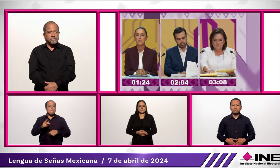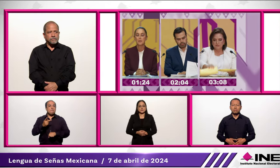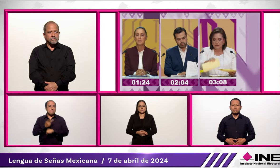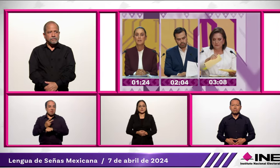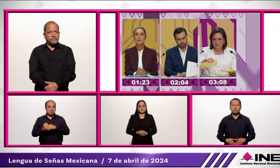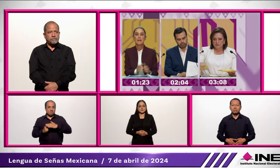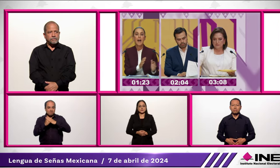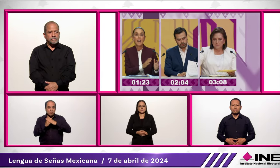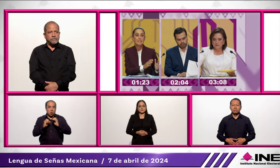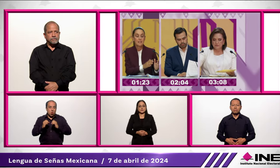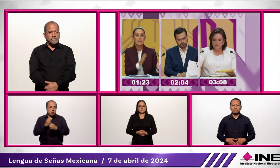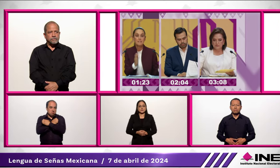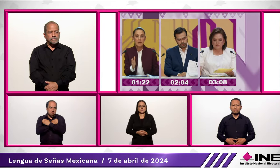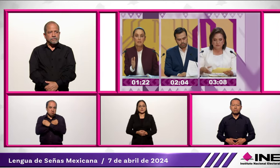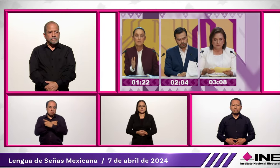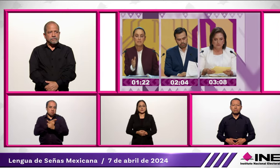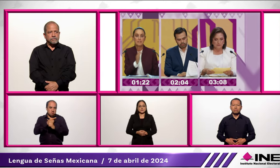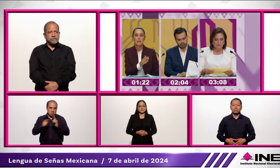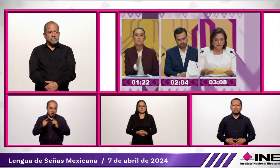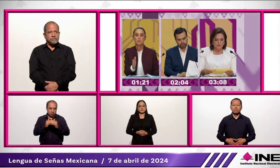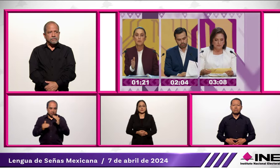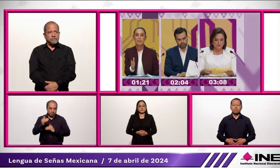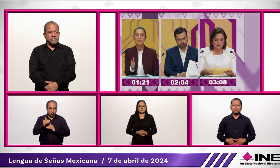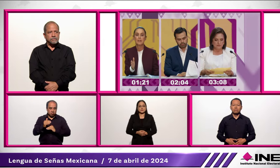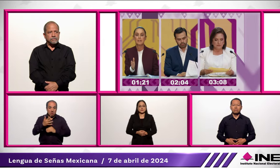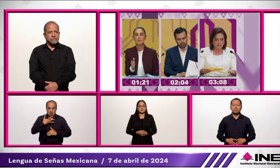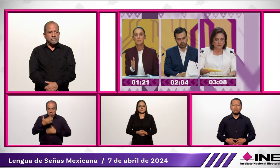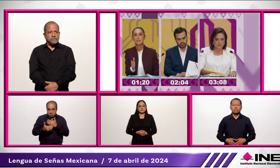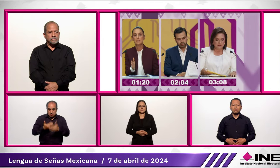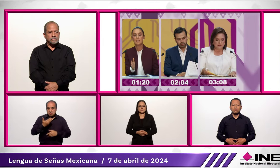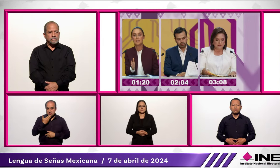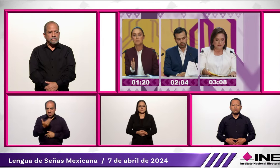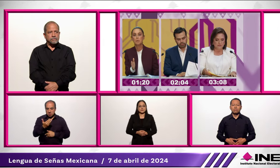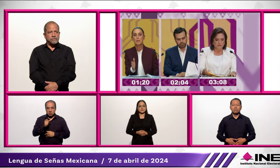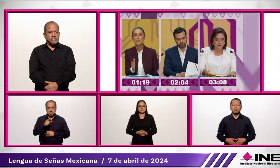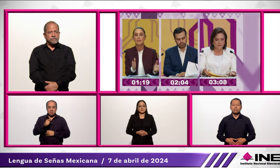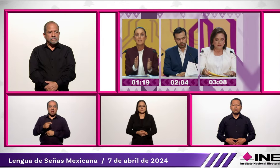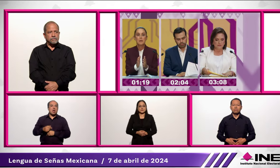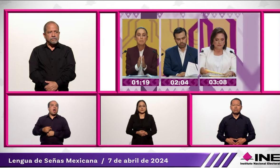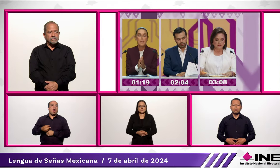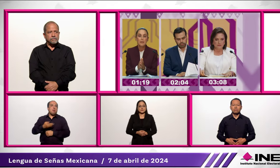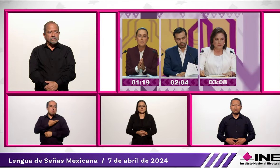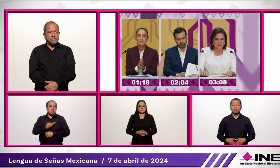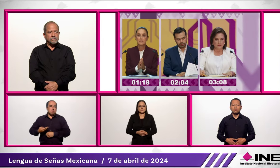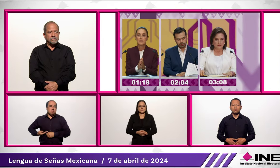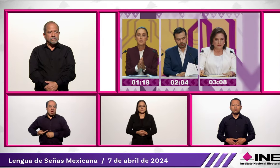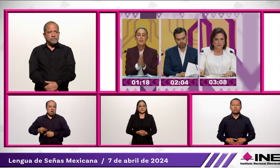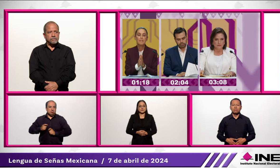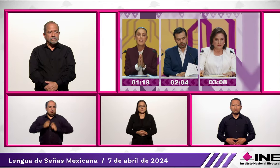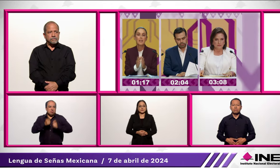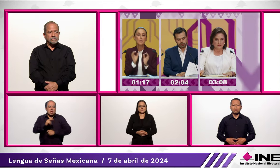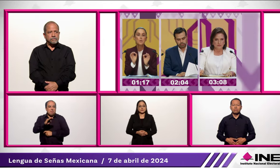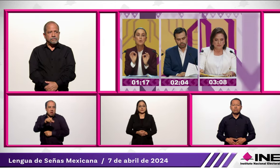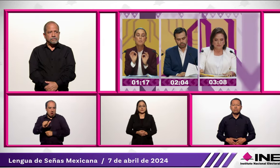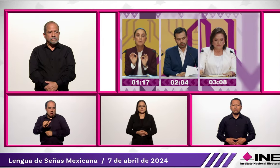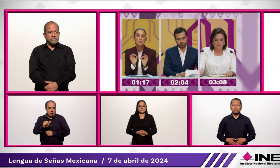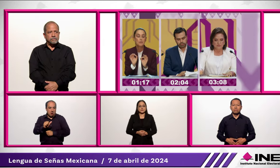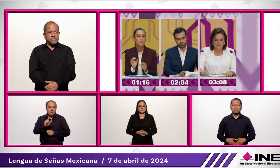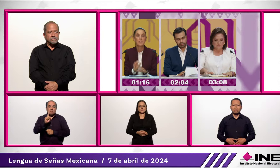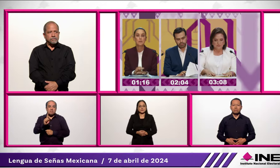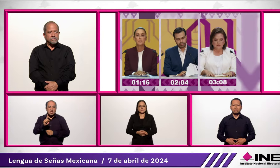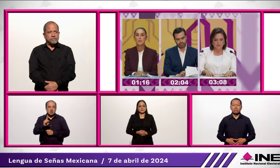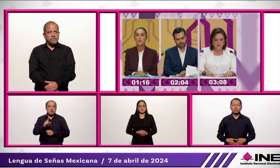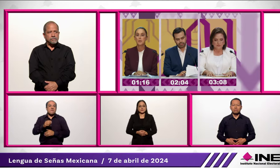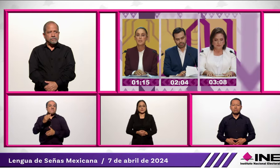media superior. Se ha avanzado bastante, y además con la beca que da el presidente de la República, pero todavía hay